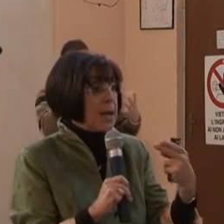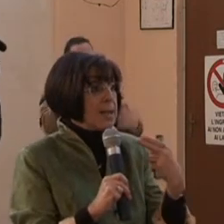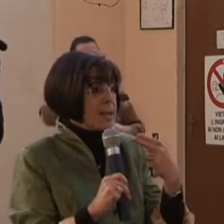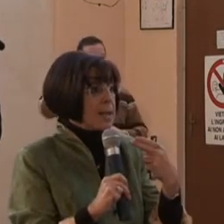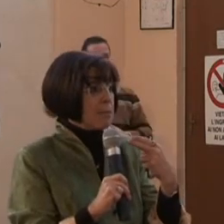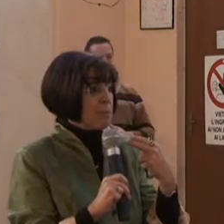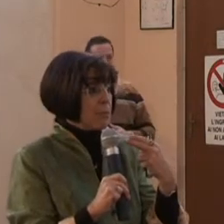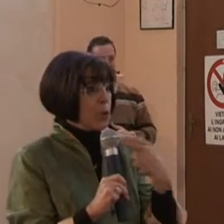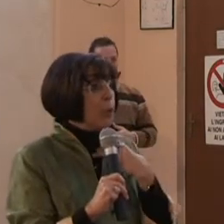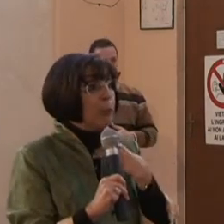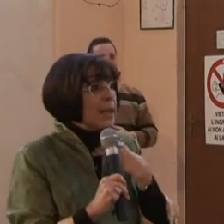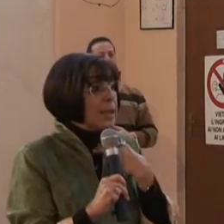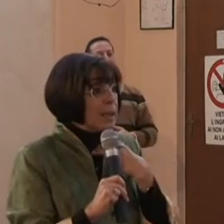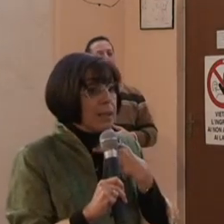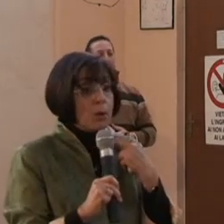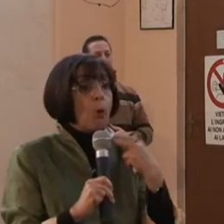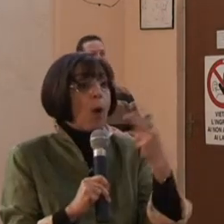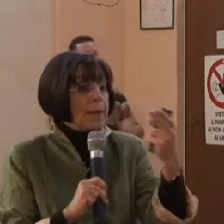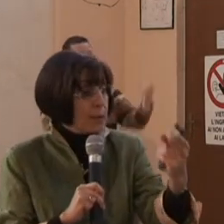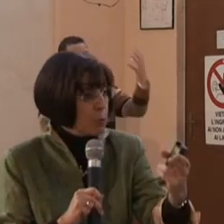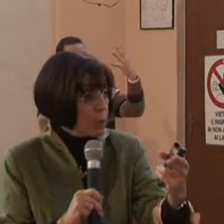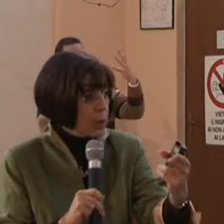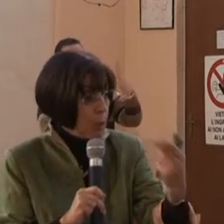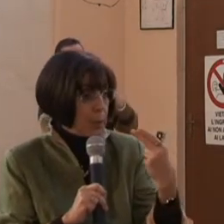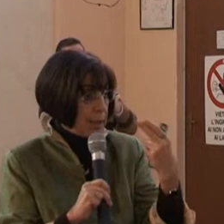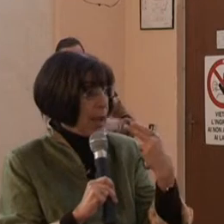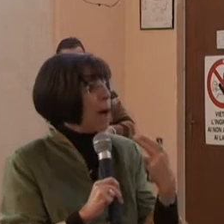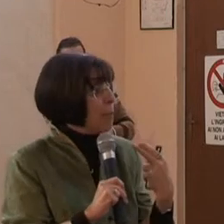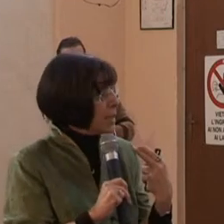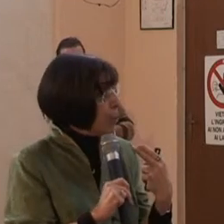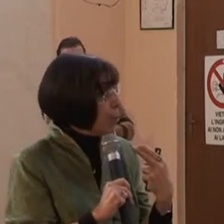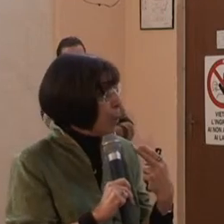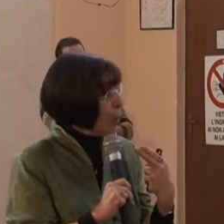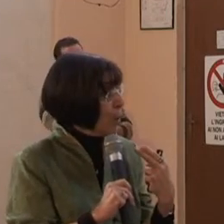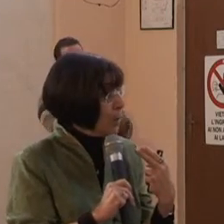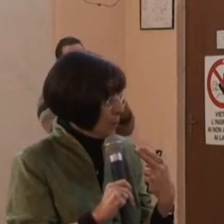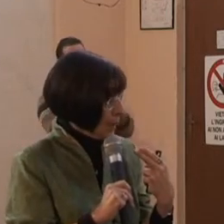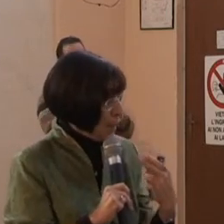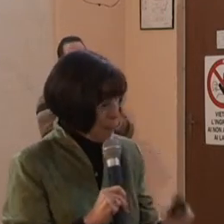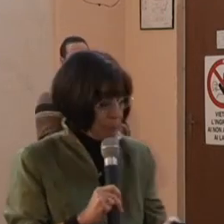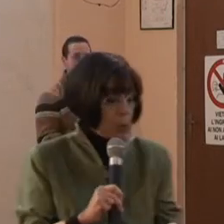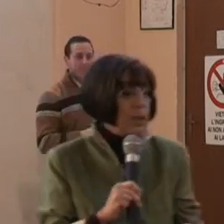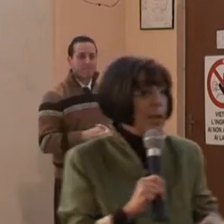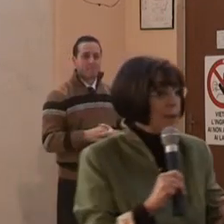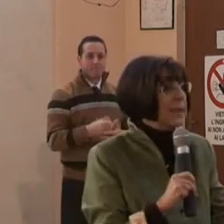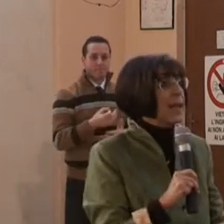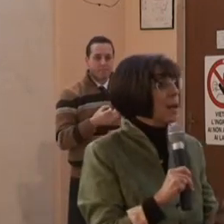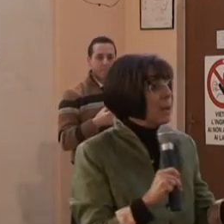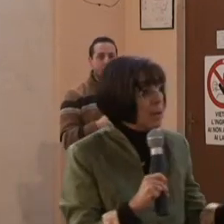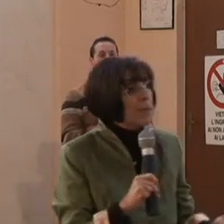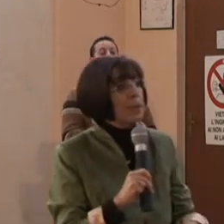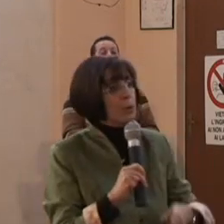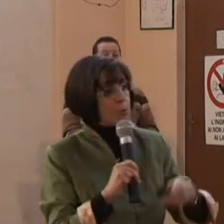ma se non per chi guarda voi, no? Perché abbaglia un po'.